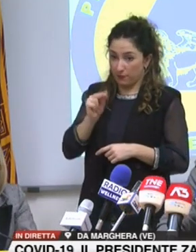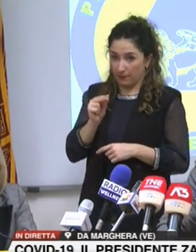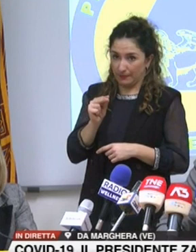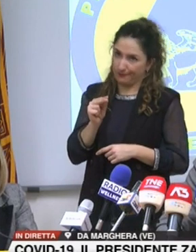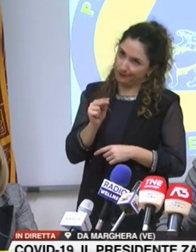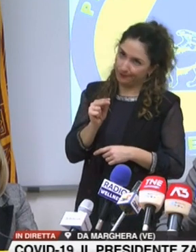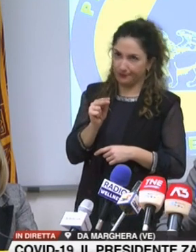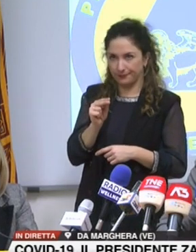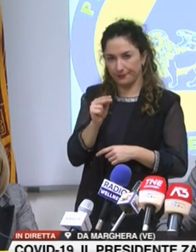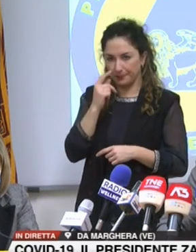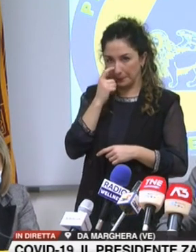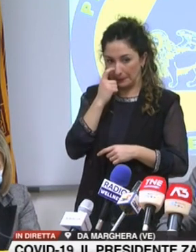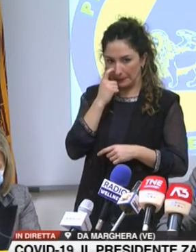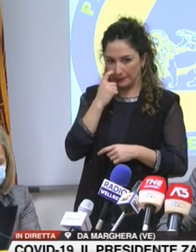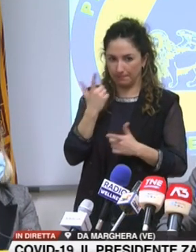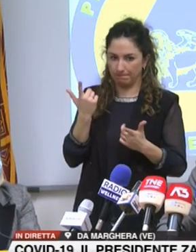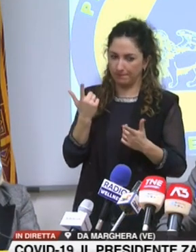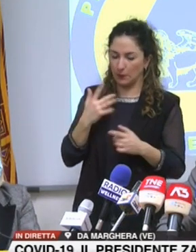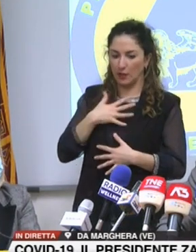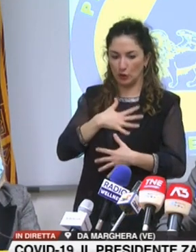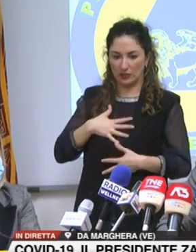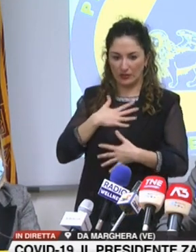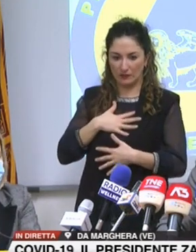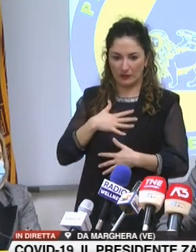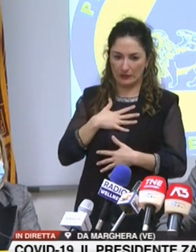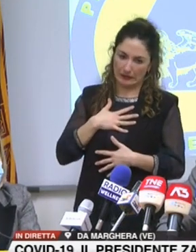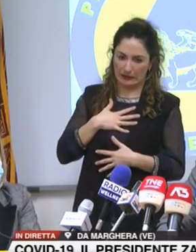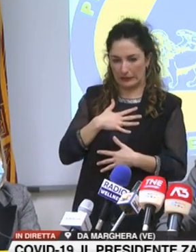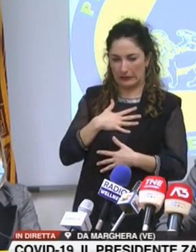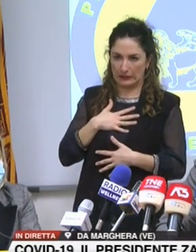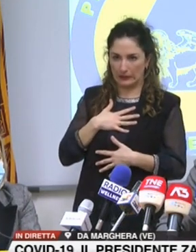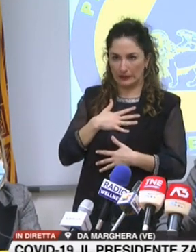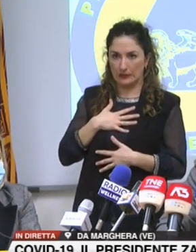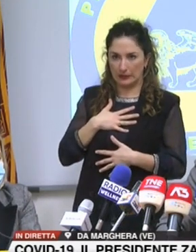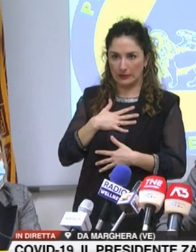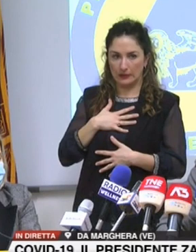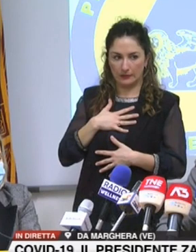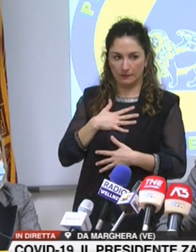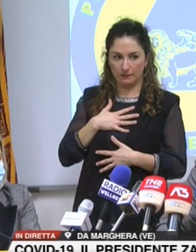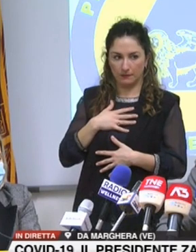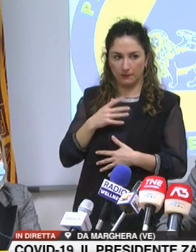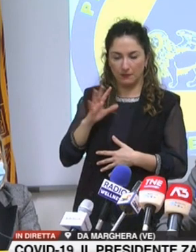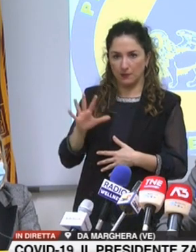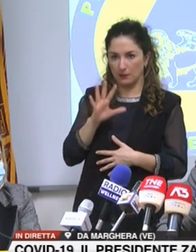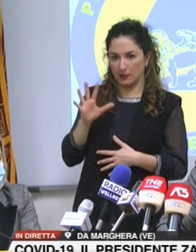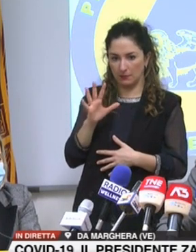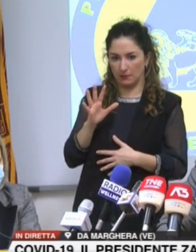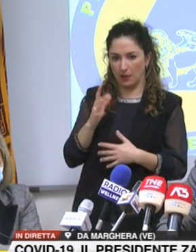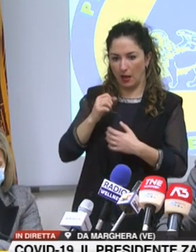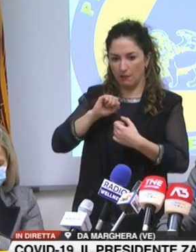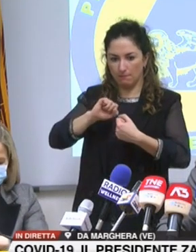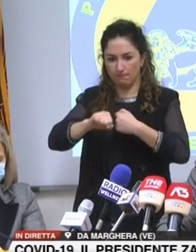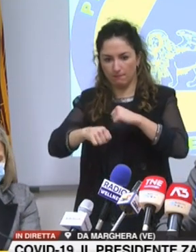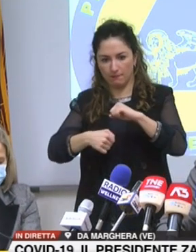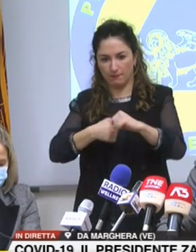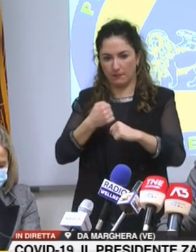cioè non la ritengo neanche una soddisfazione da poco. Penso che sia stata una manovra improvvida, no?